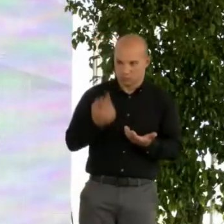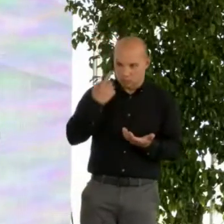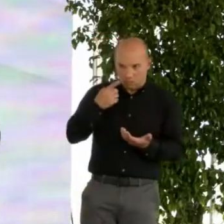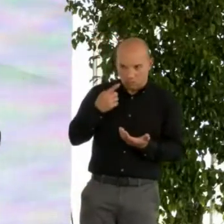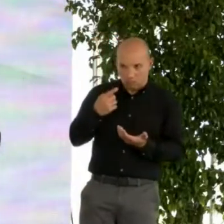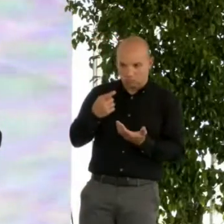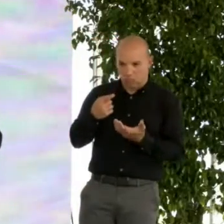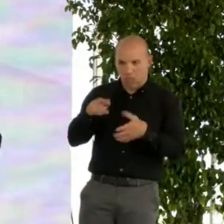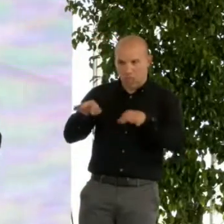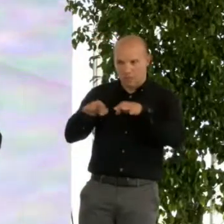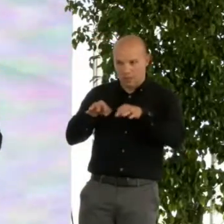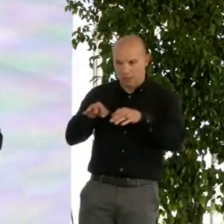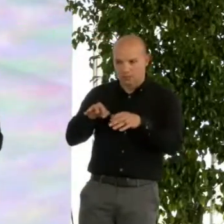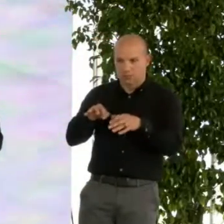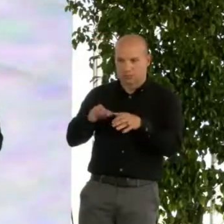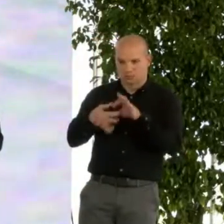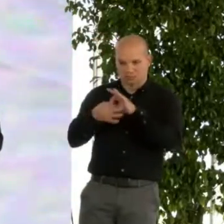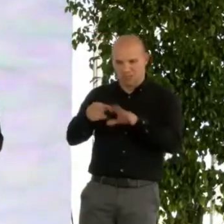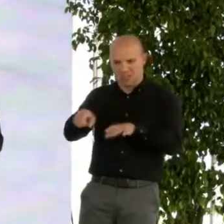la empresa que sea, sea